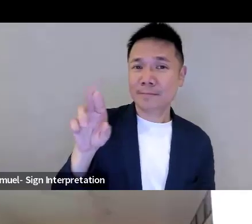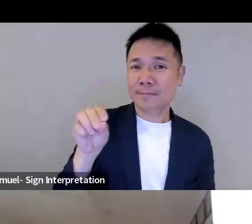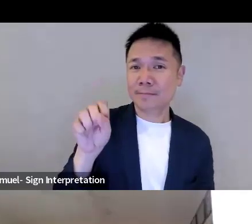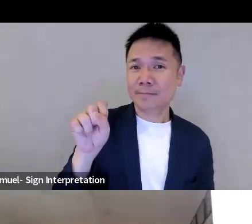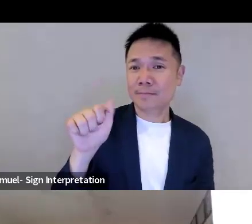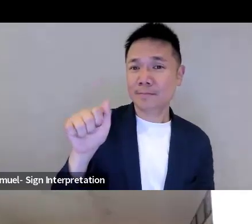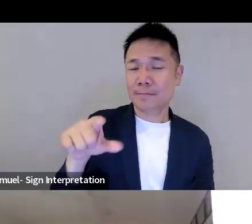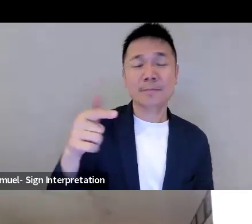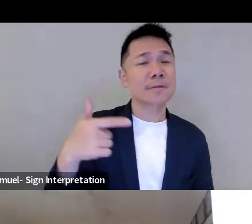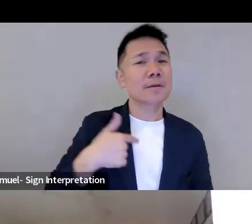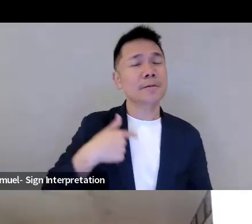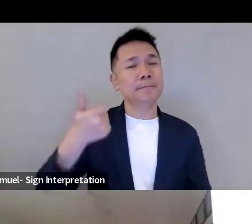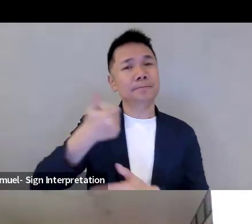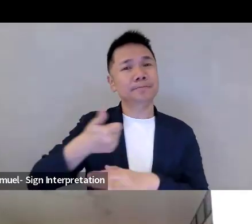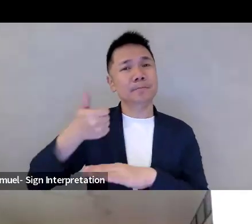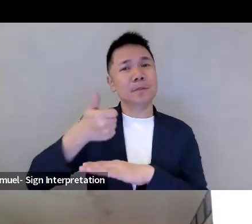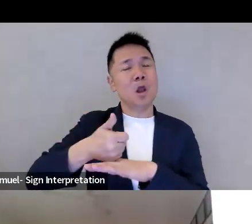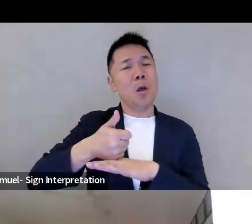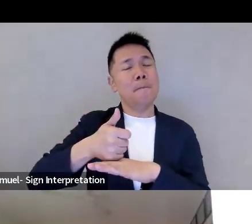眼睛你可以发言了。